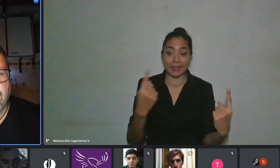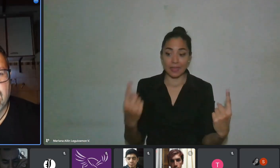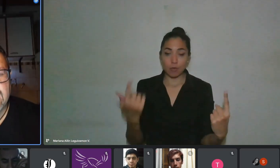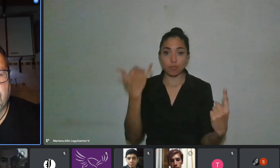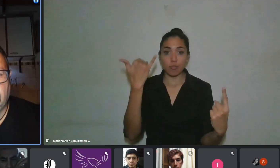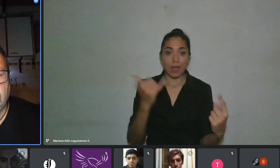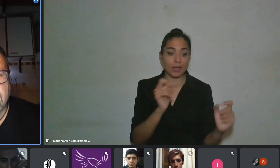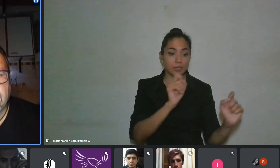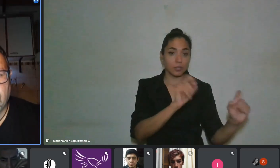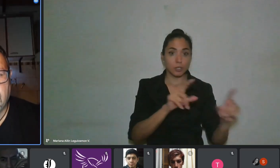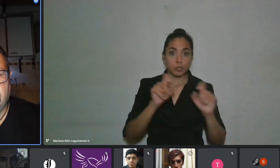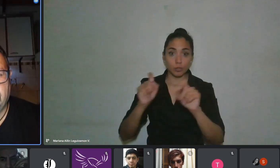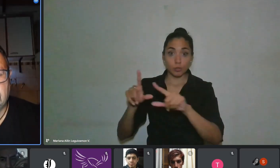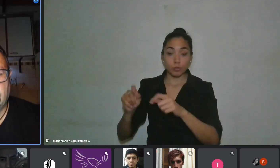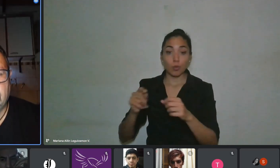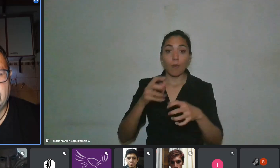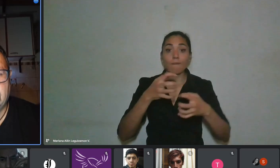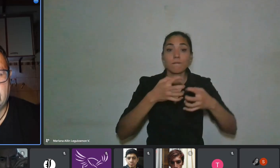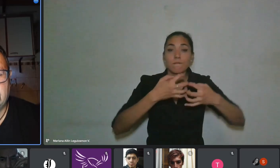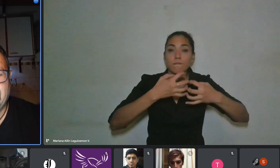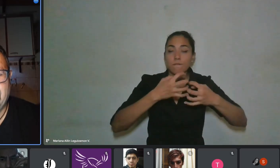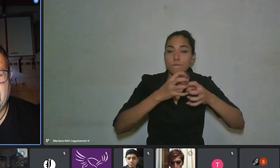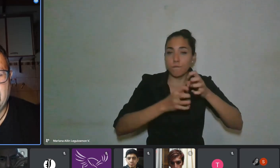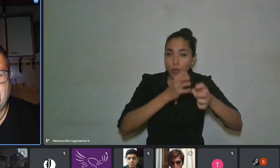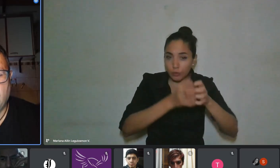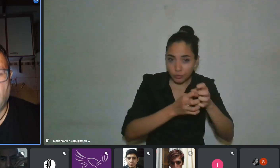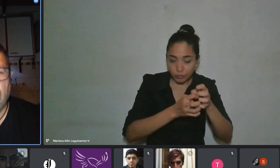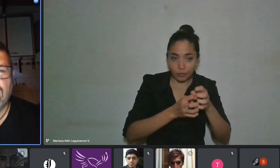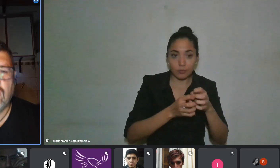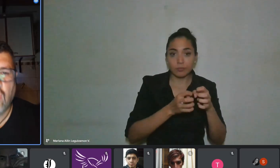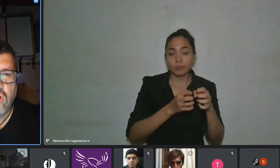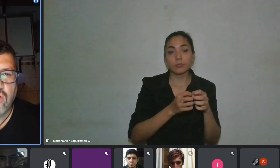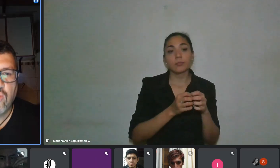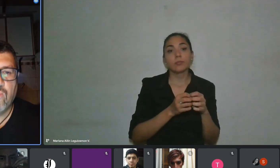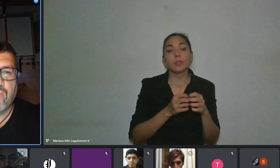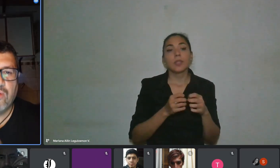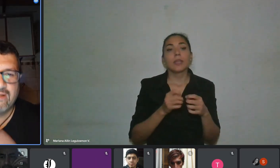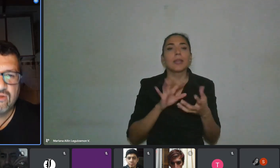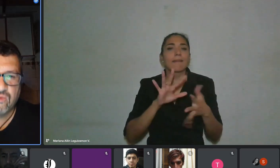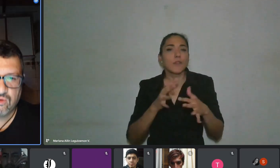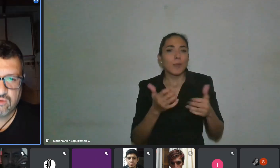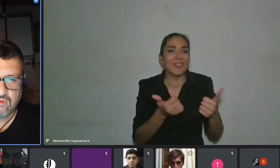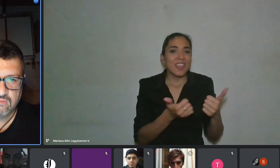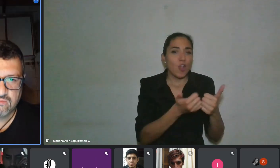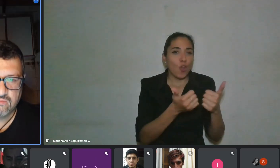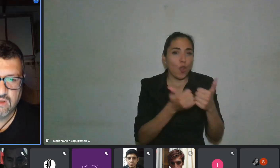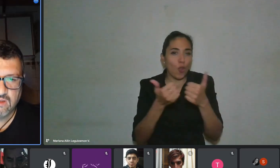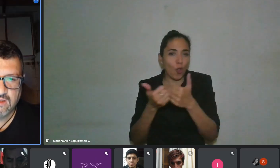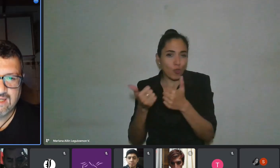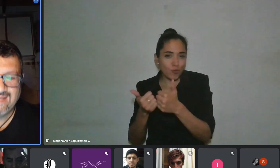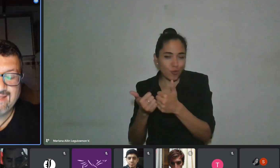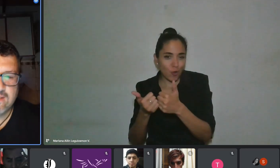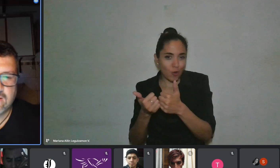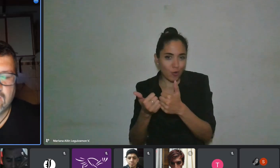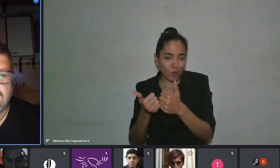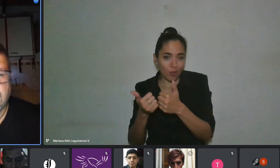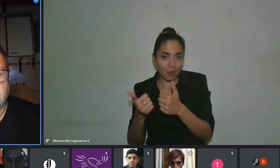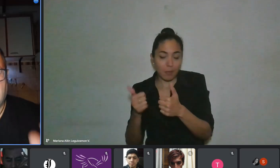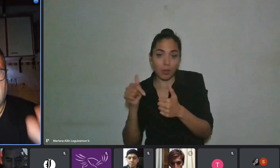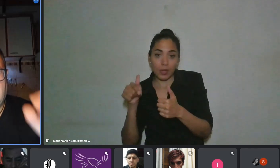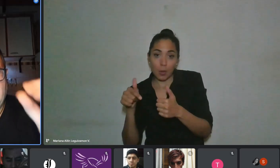además se produce un efecto de control de un poder sobre otro. Es